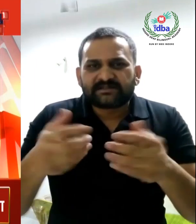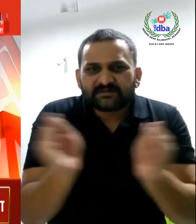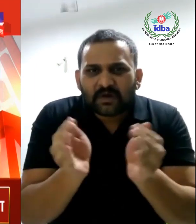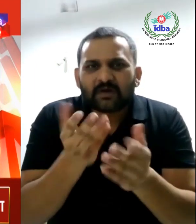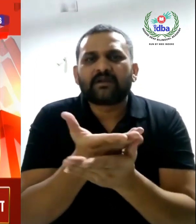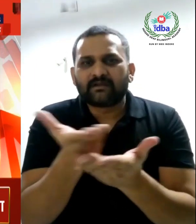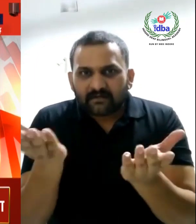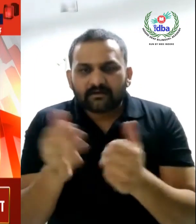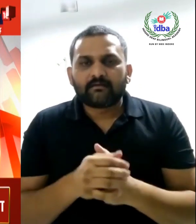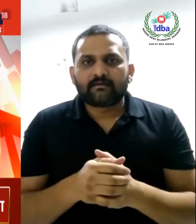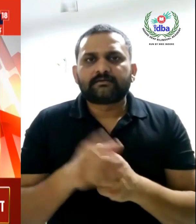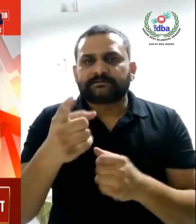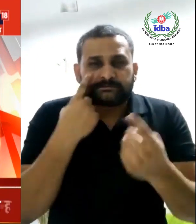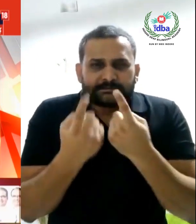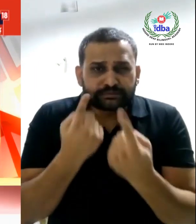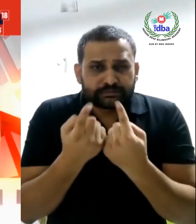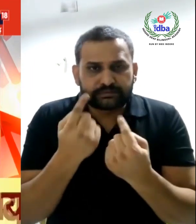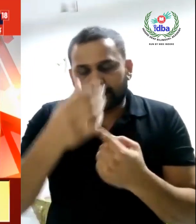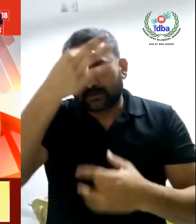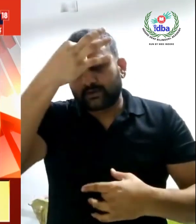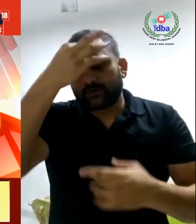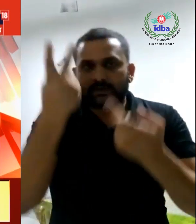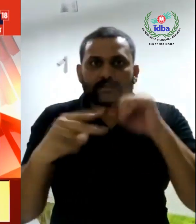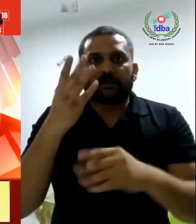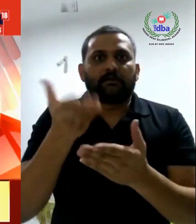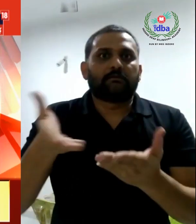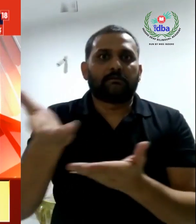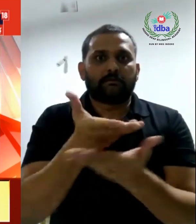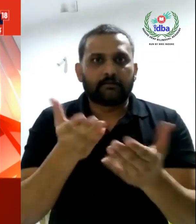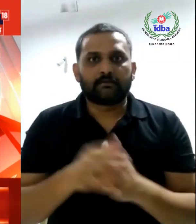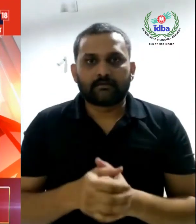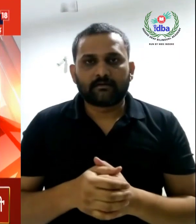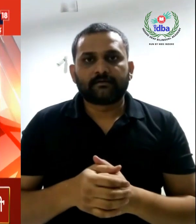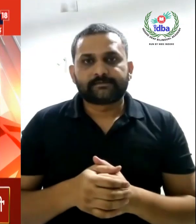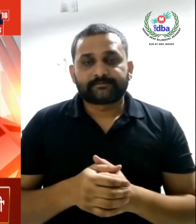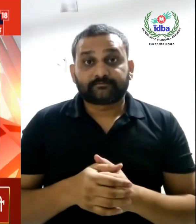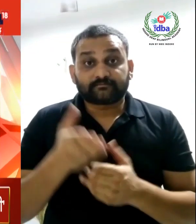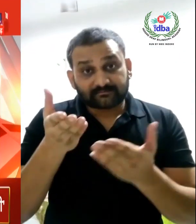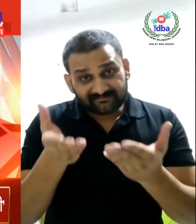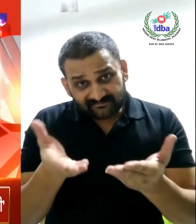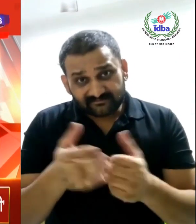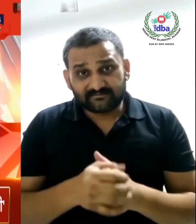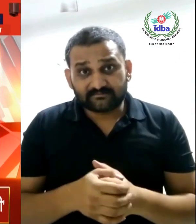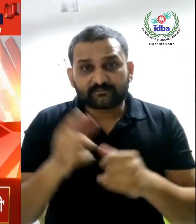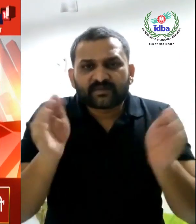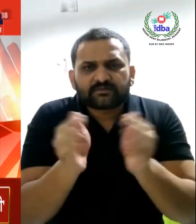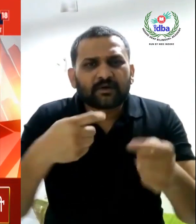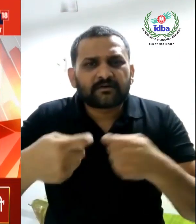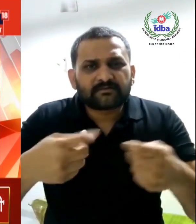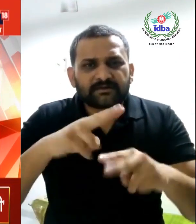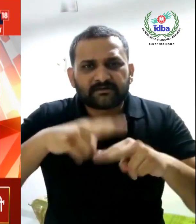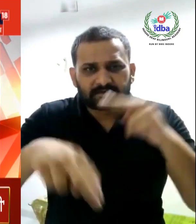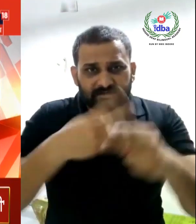उद्योग, वो निरीक्षण से ही परेशान रहते थे और इसलिए जो छोटे उद्योग